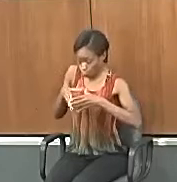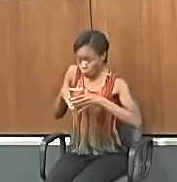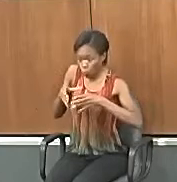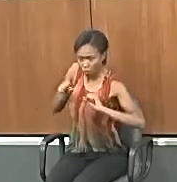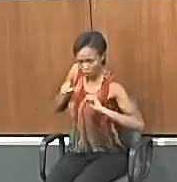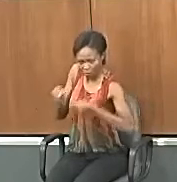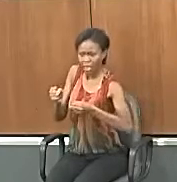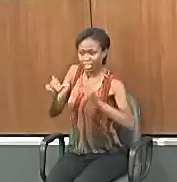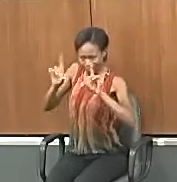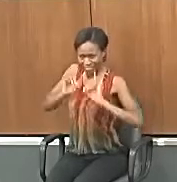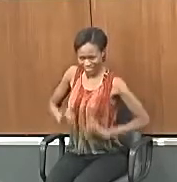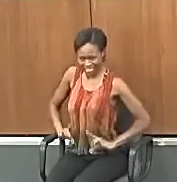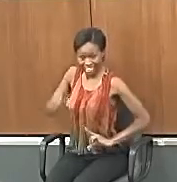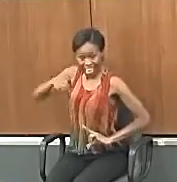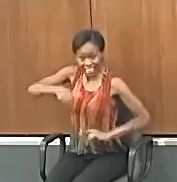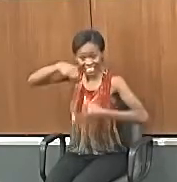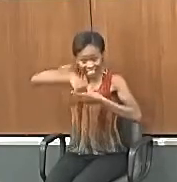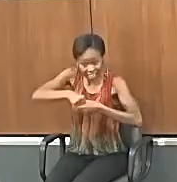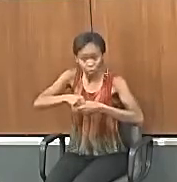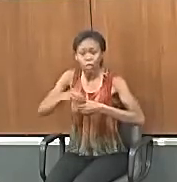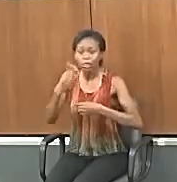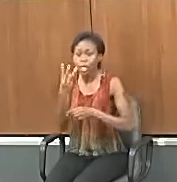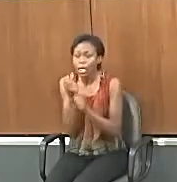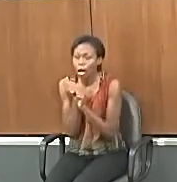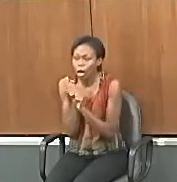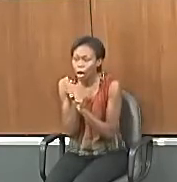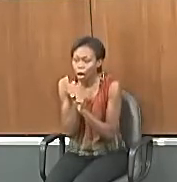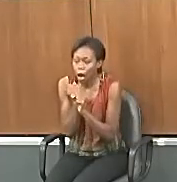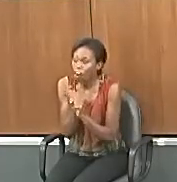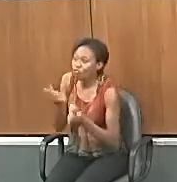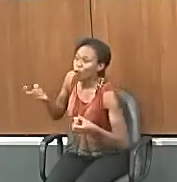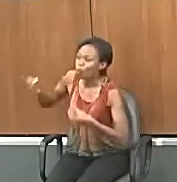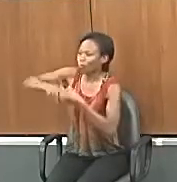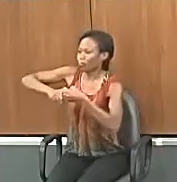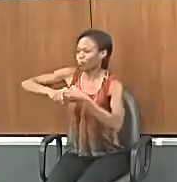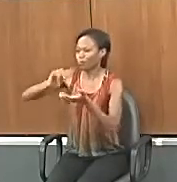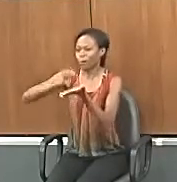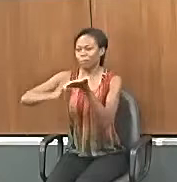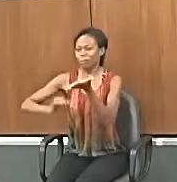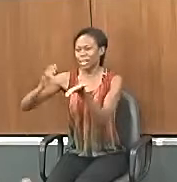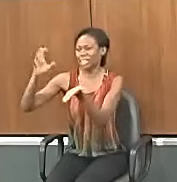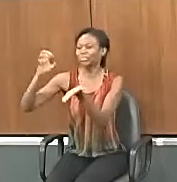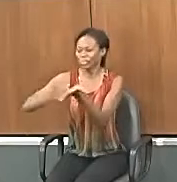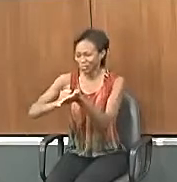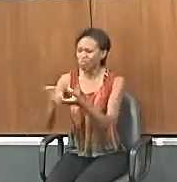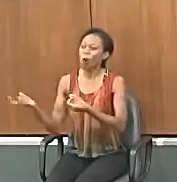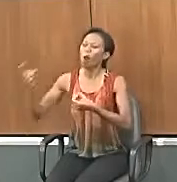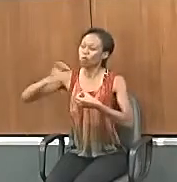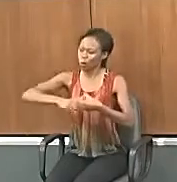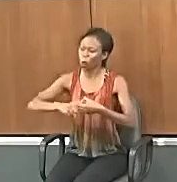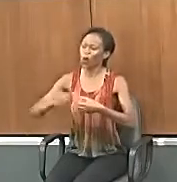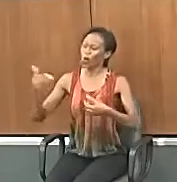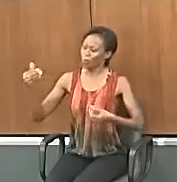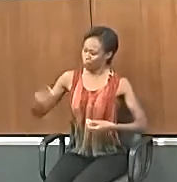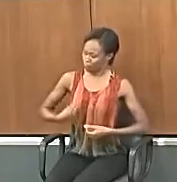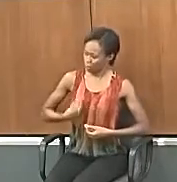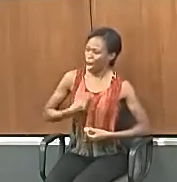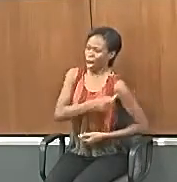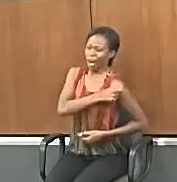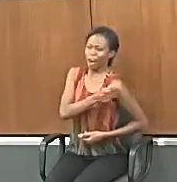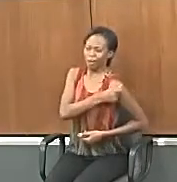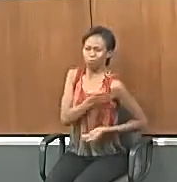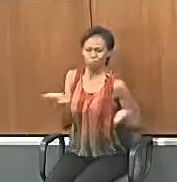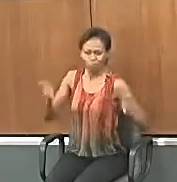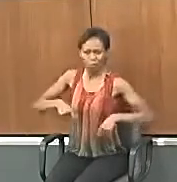assembléia esses três anos aí voltou às matrículas então hoje igual nós falamos na última audiência aqui